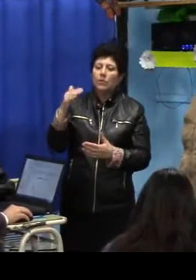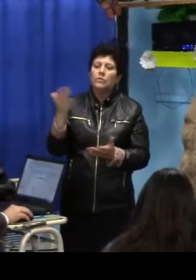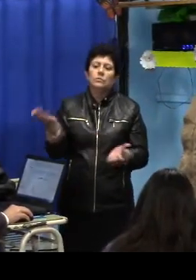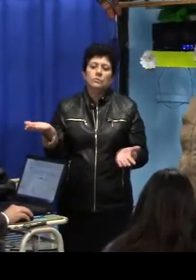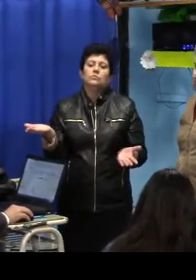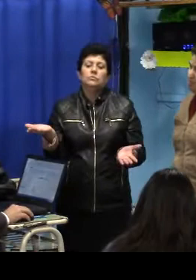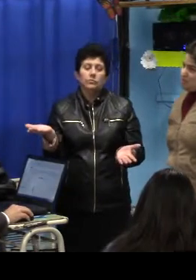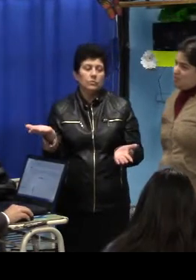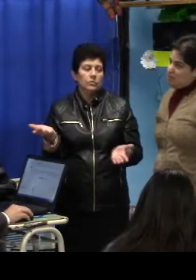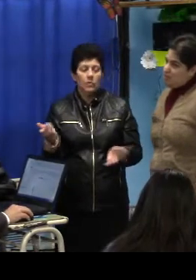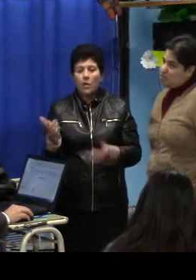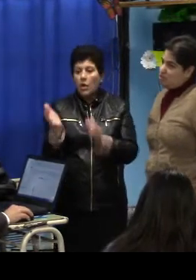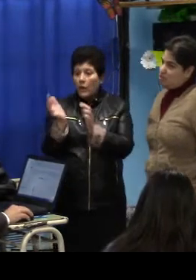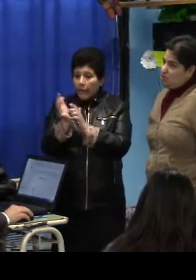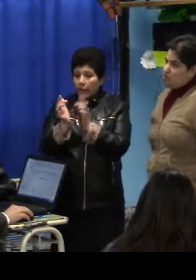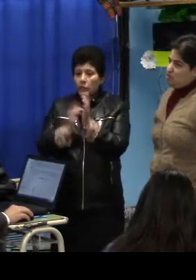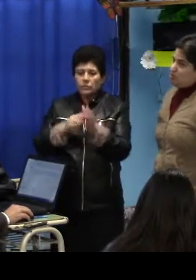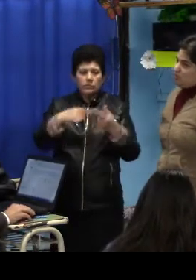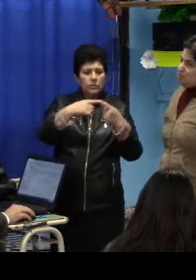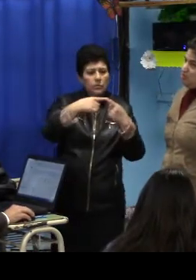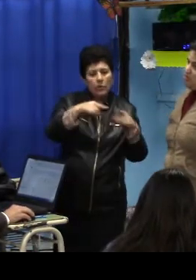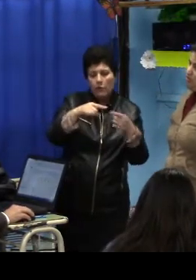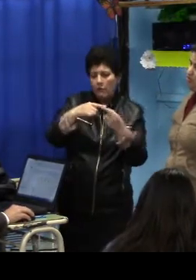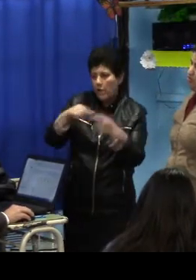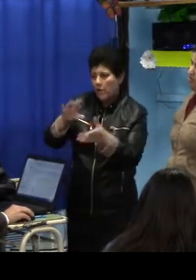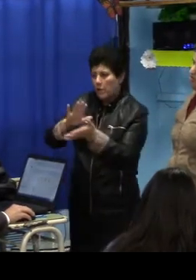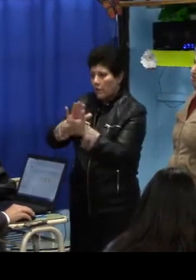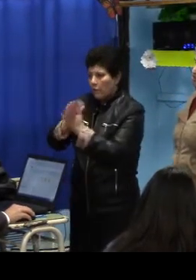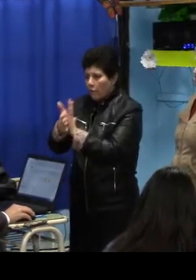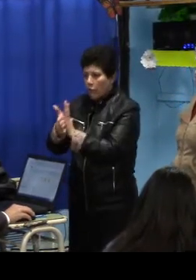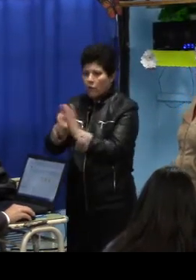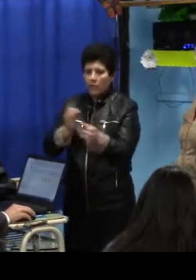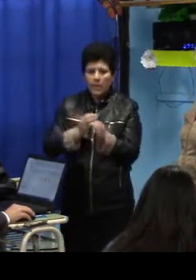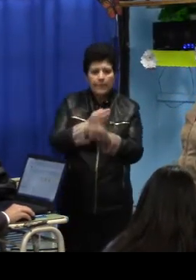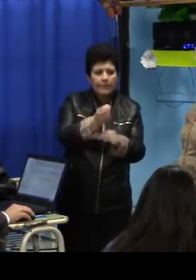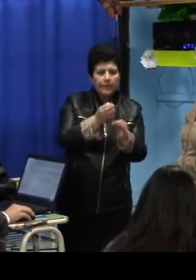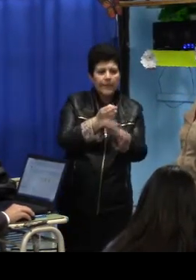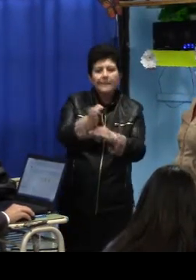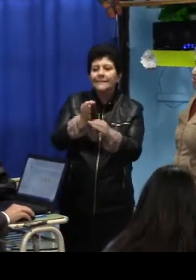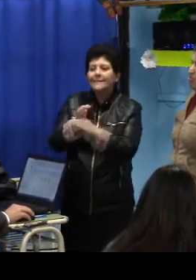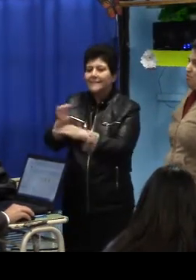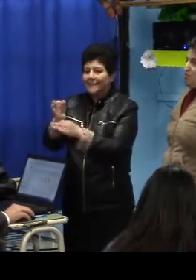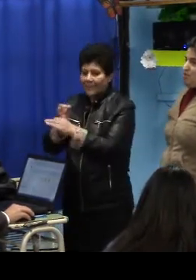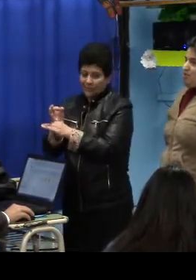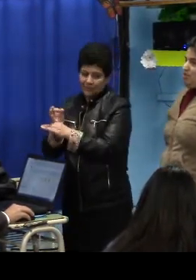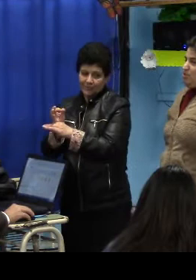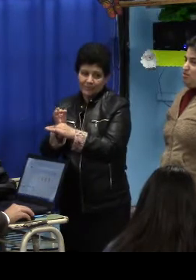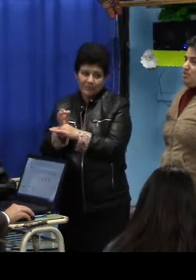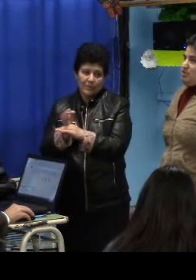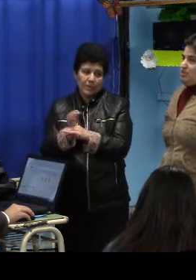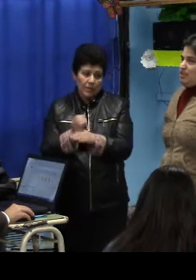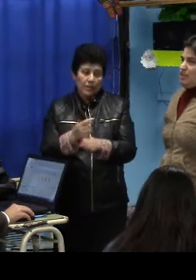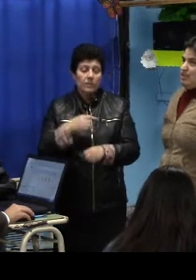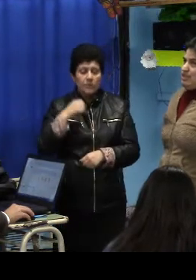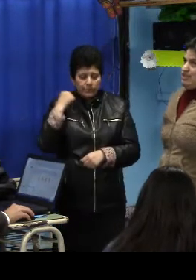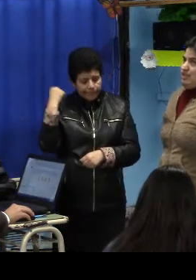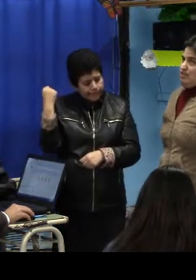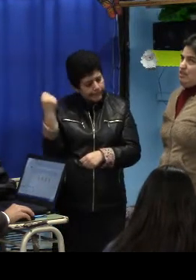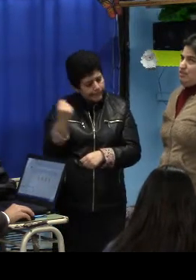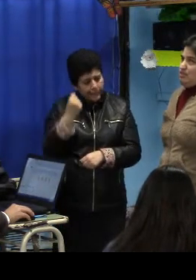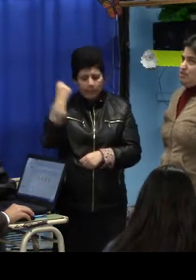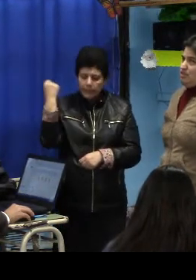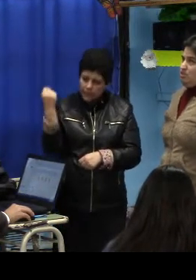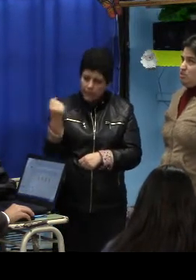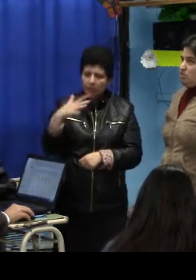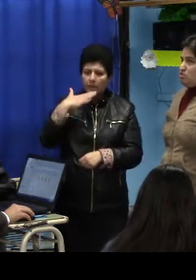usó el mismo método con todo el mundo. Y creo que eso es lo primero y lo principal que hay que